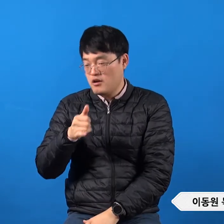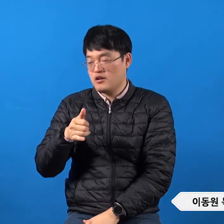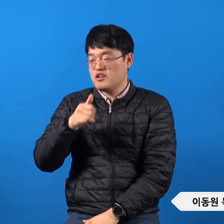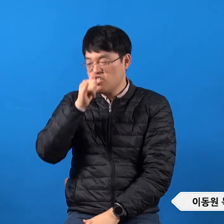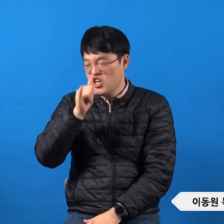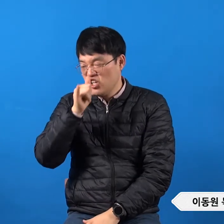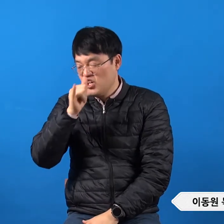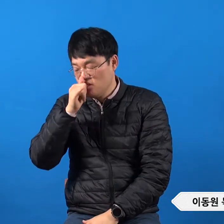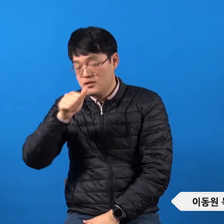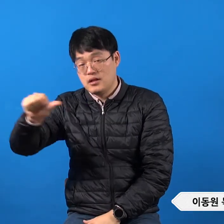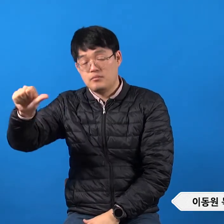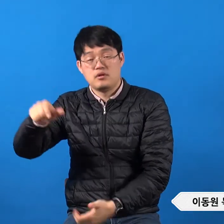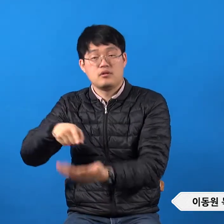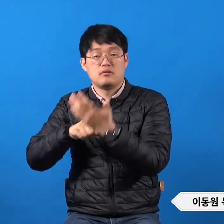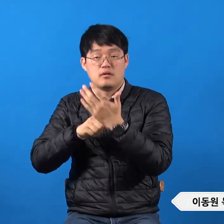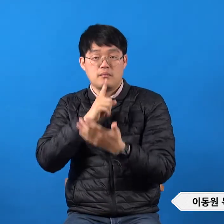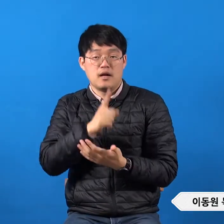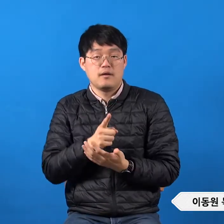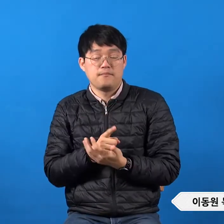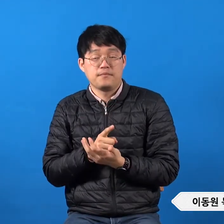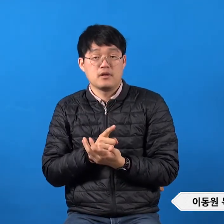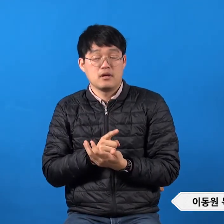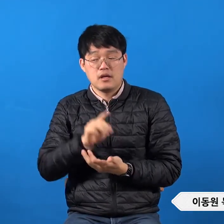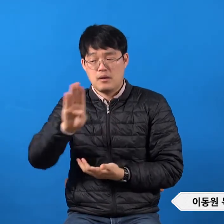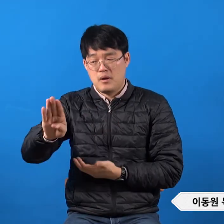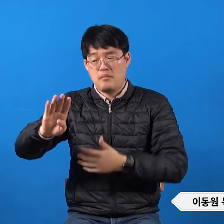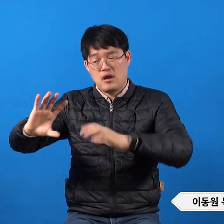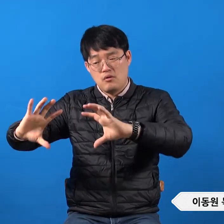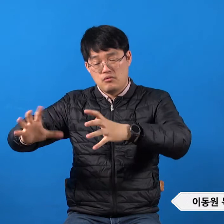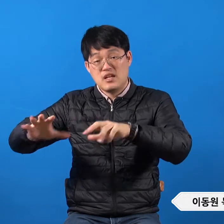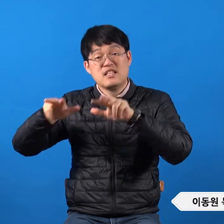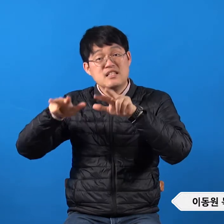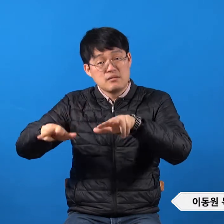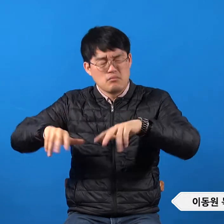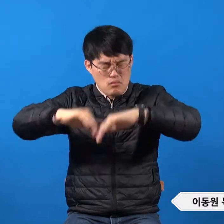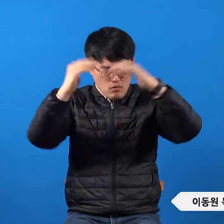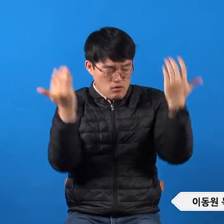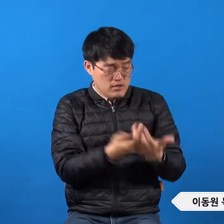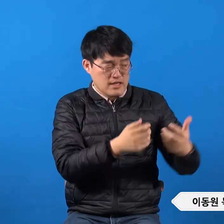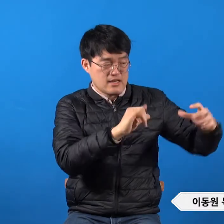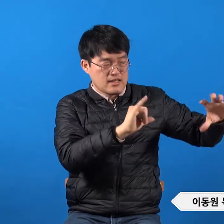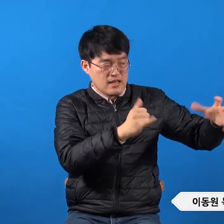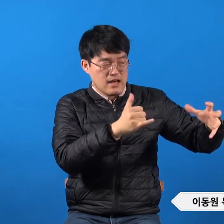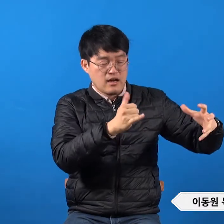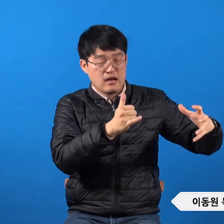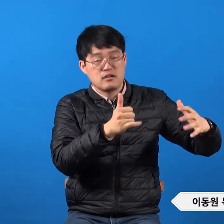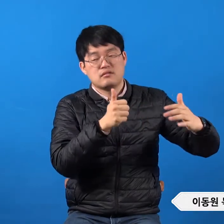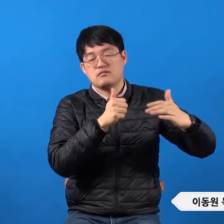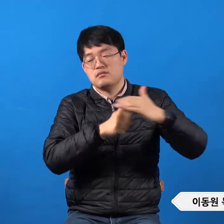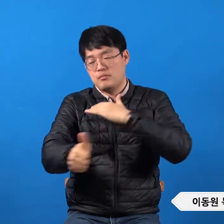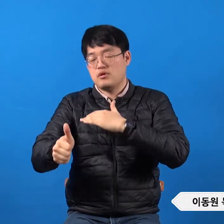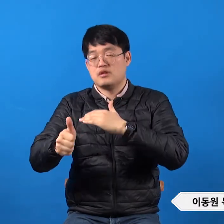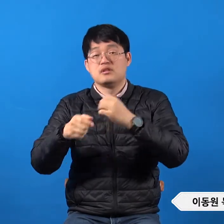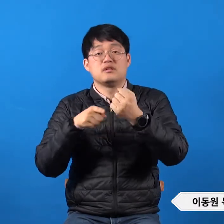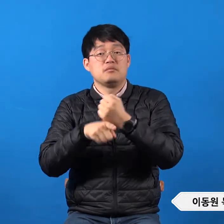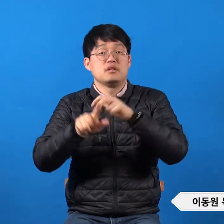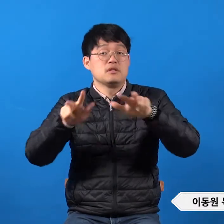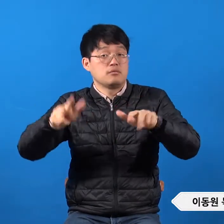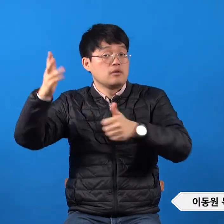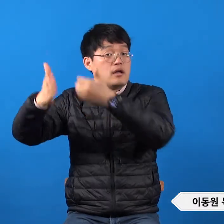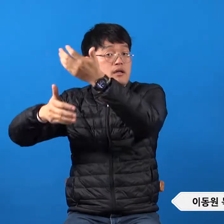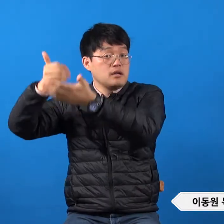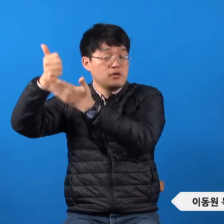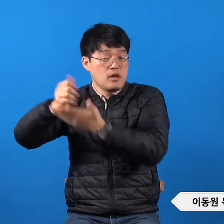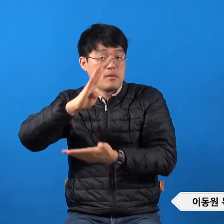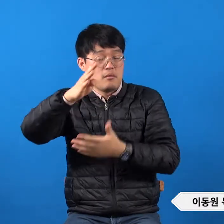할 것은 이 바벨론은 모든 세상의 상징이라는 것이에요. 지금도 하나님은 바벨론을